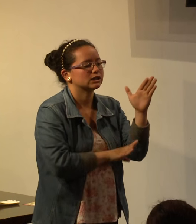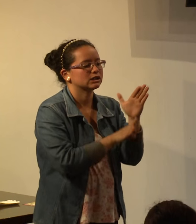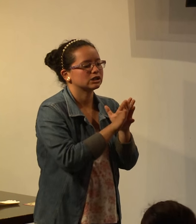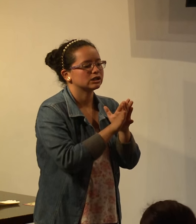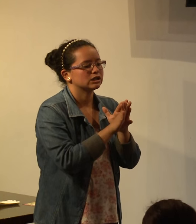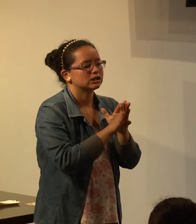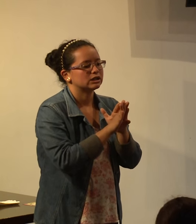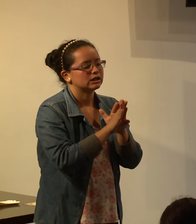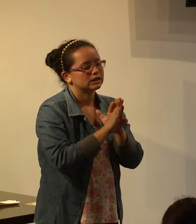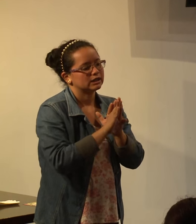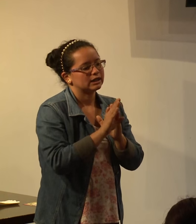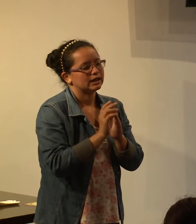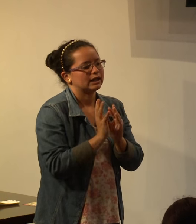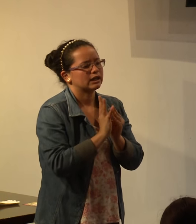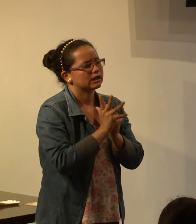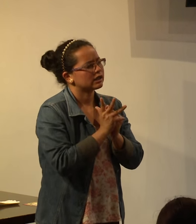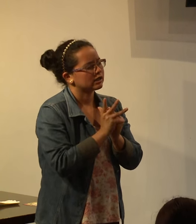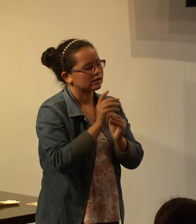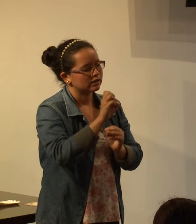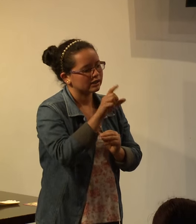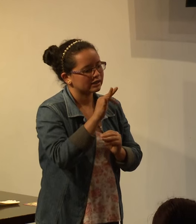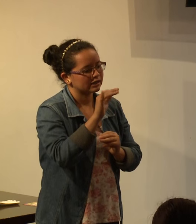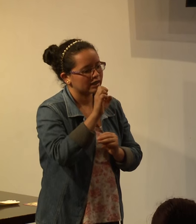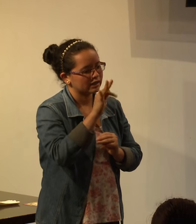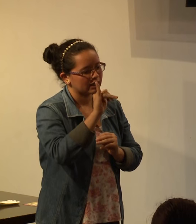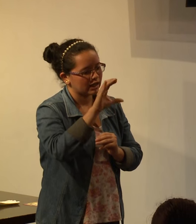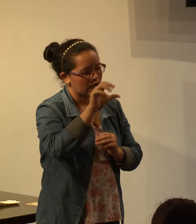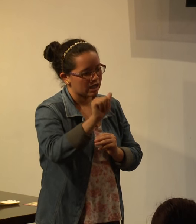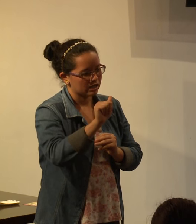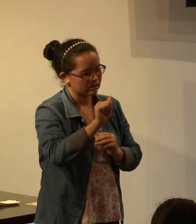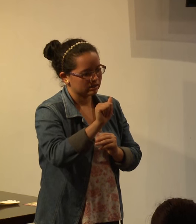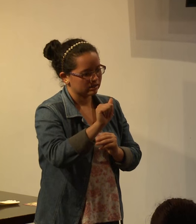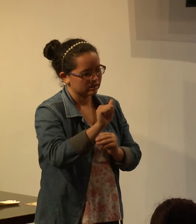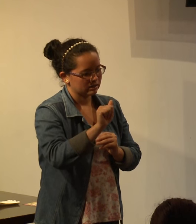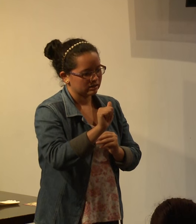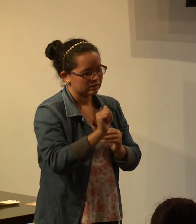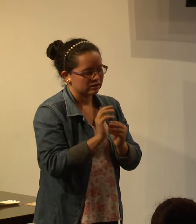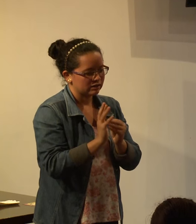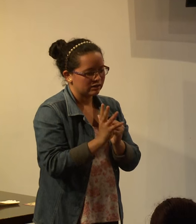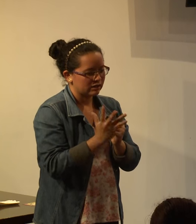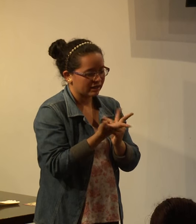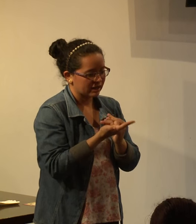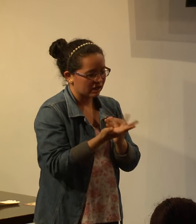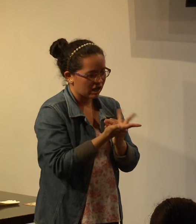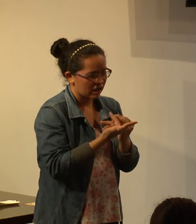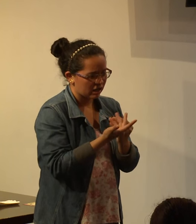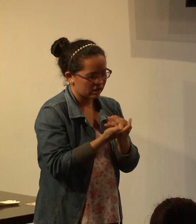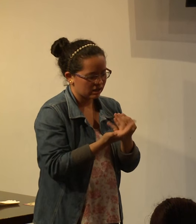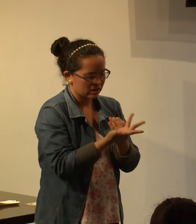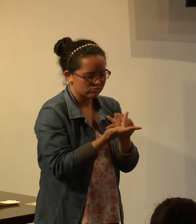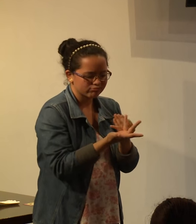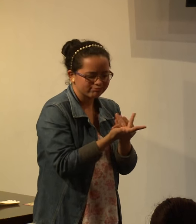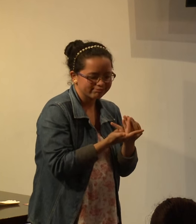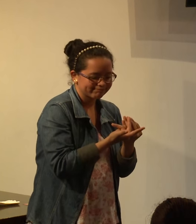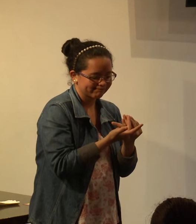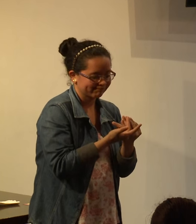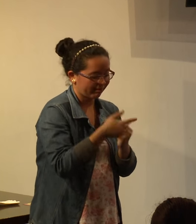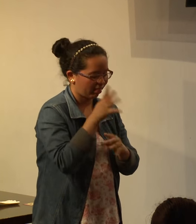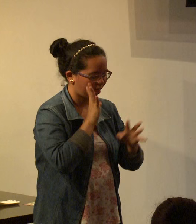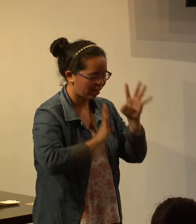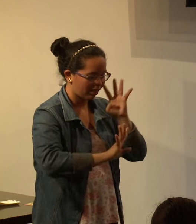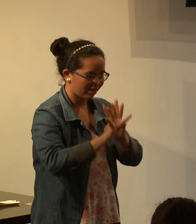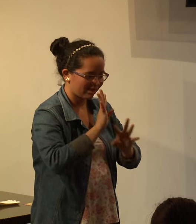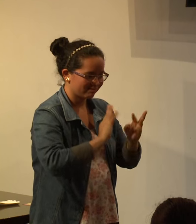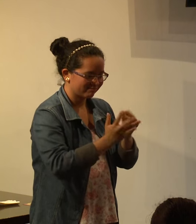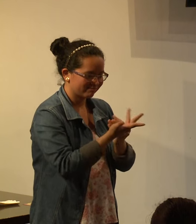Cuando uno habla de arte, se está hablando de la estética, y entonces ahí también hay un propósito mucho más elevado, y nosotros estamos justamente eso. O sea, uno